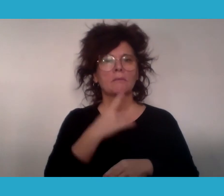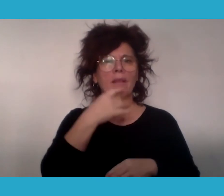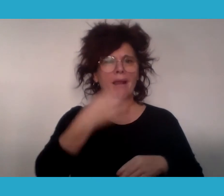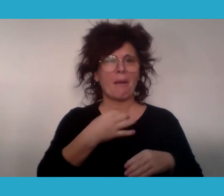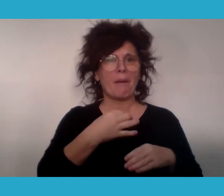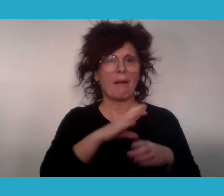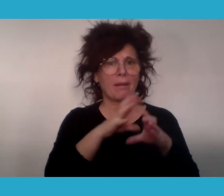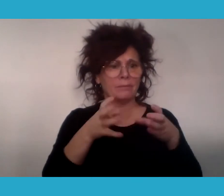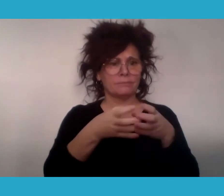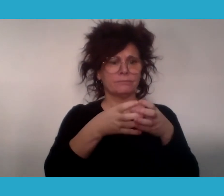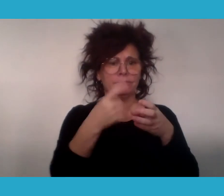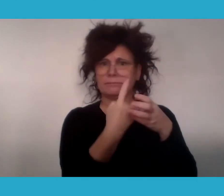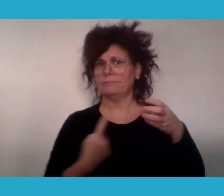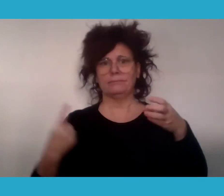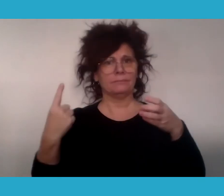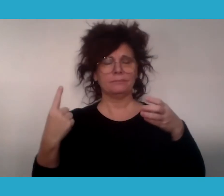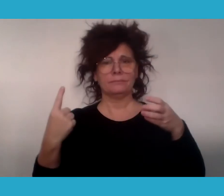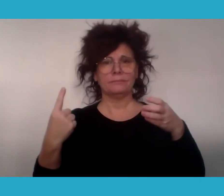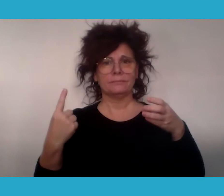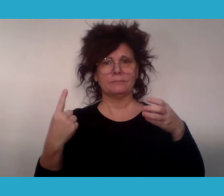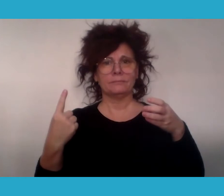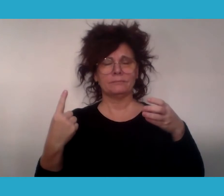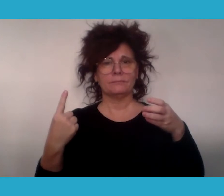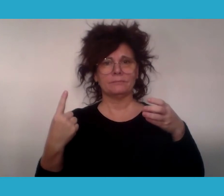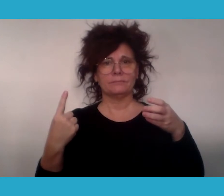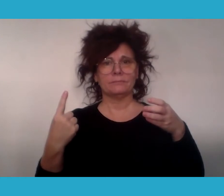realidad, ya que no le permitieron